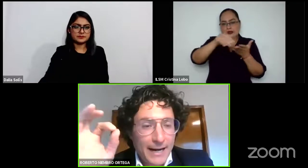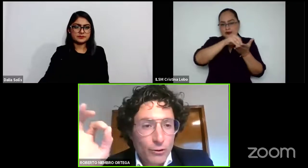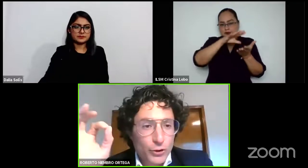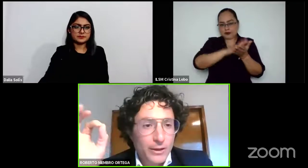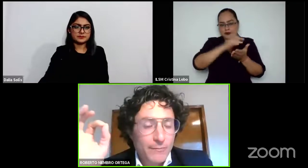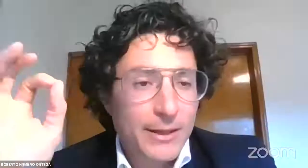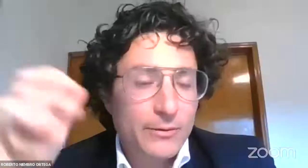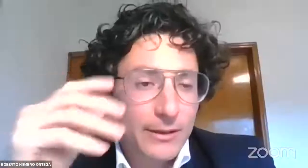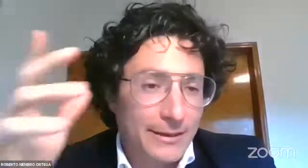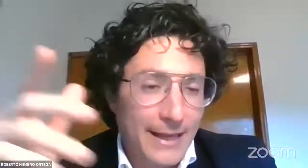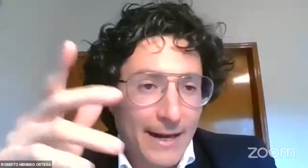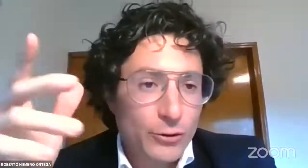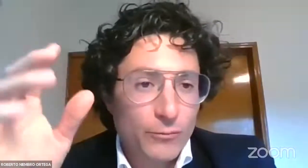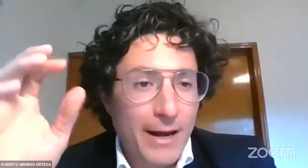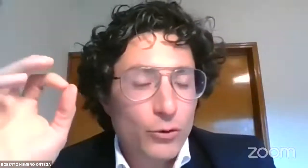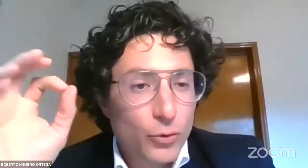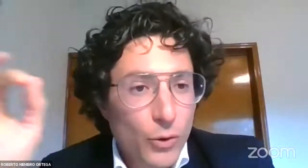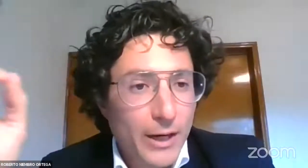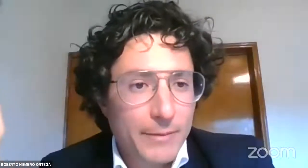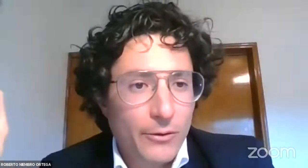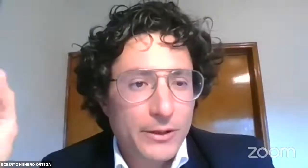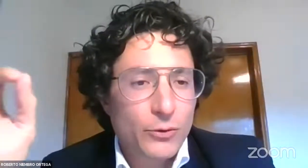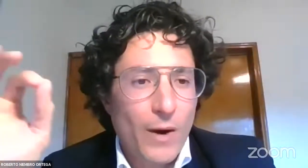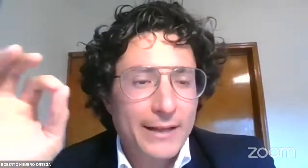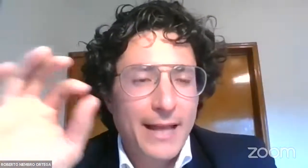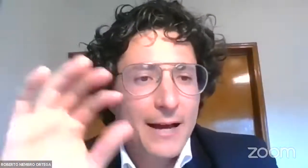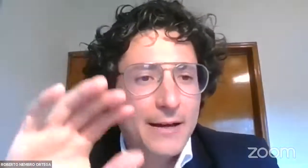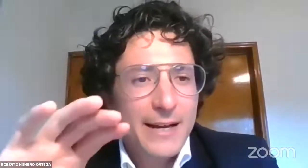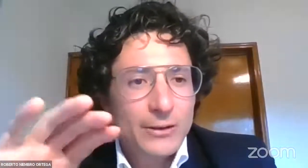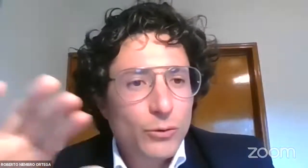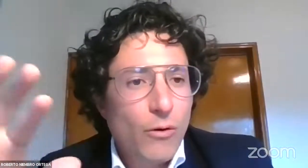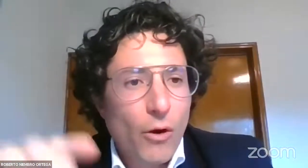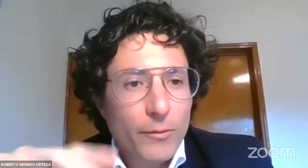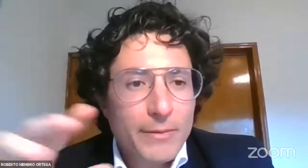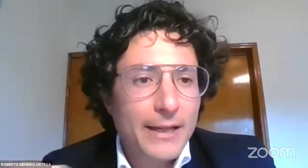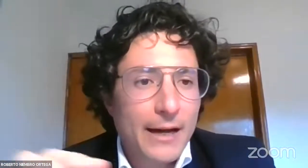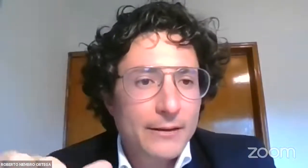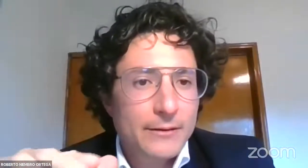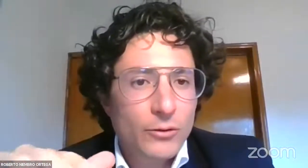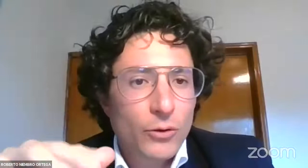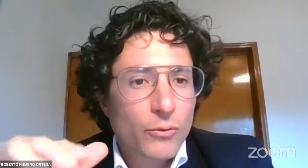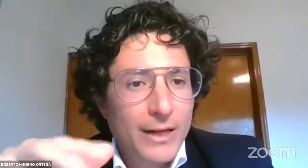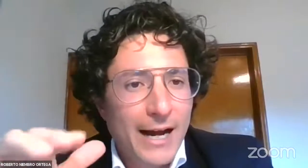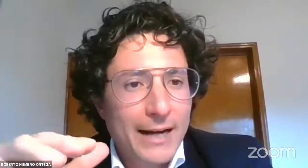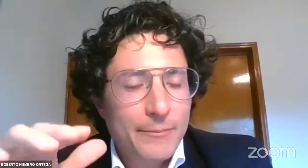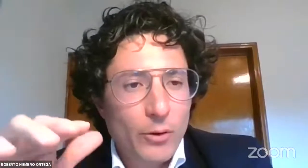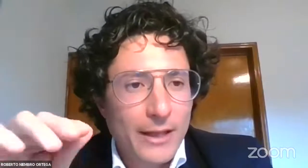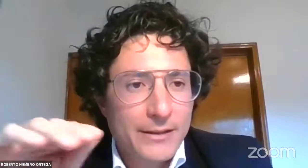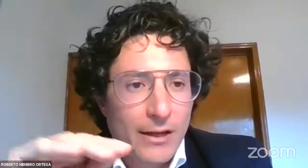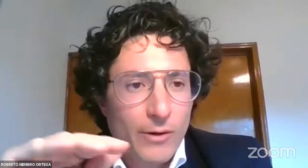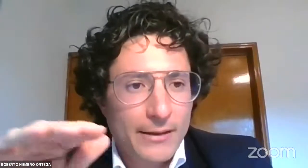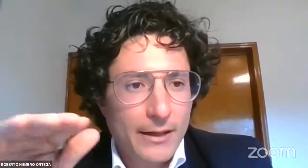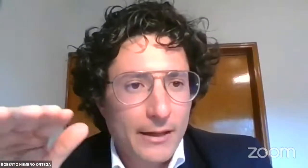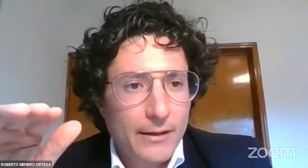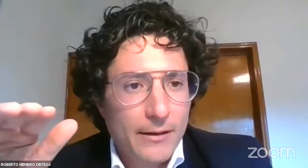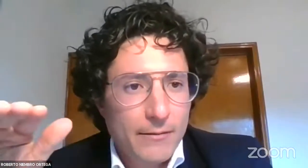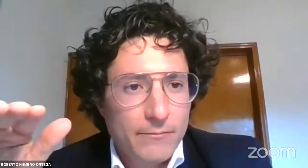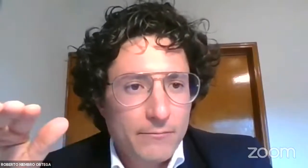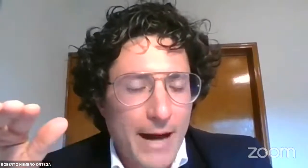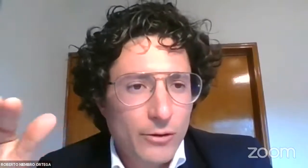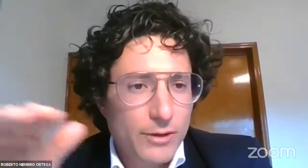si bien la noción de derechos humanos surge en 1940, estuvo dormida, no tuvo una gran importancia